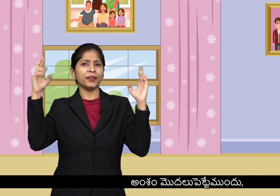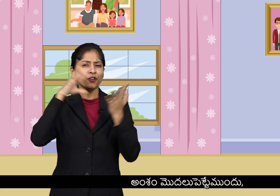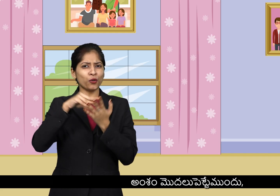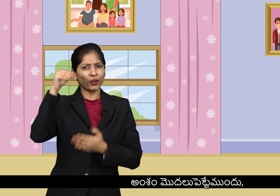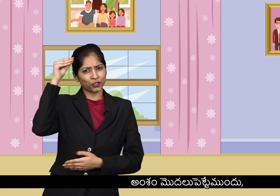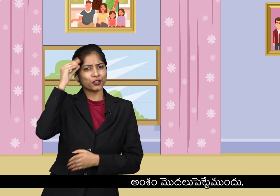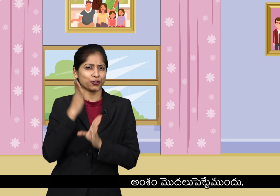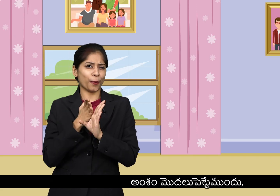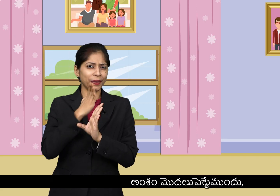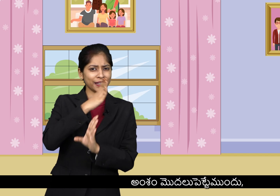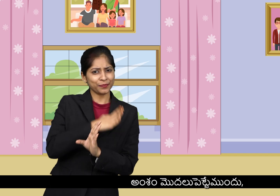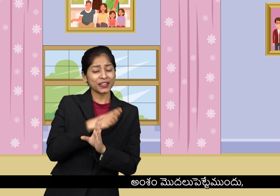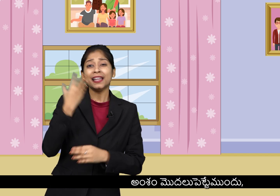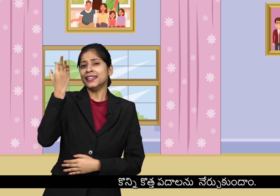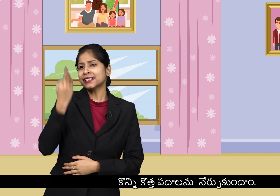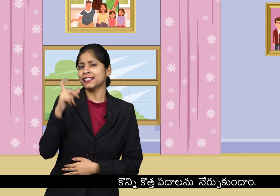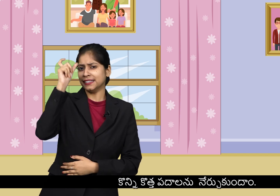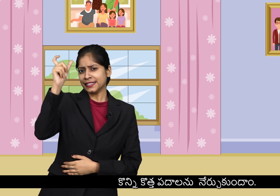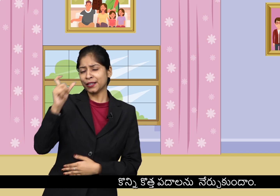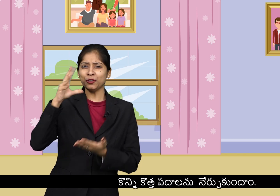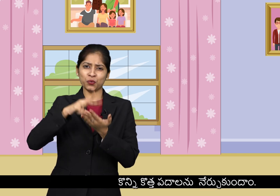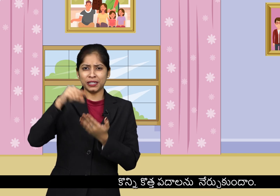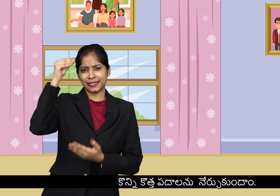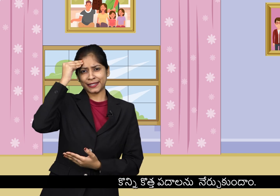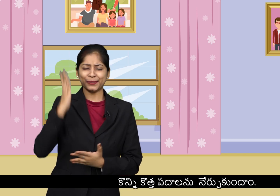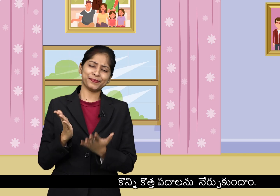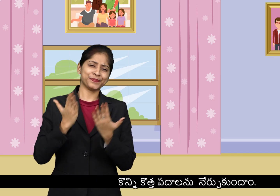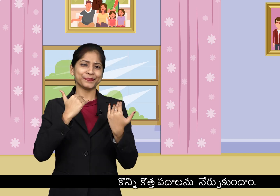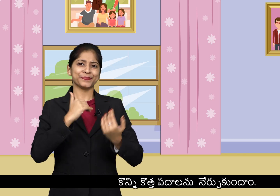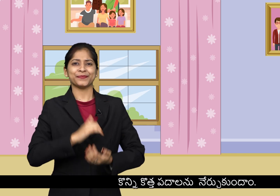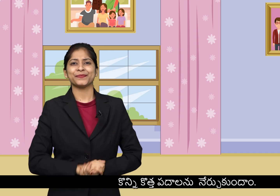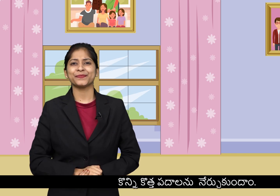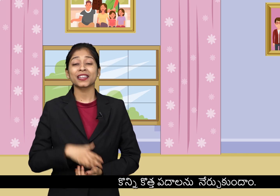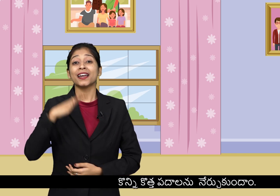అంశం మొదలుపెట్టే ముందు కొన్ని కొత్త పదాలను నేర్చుకుందాం.